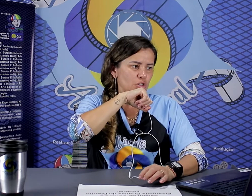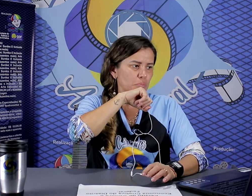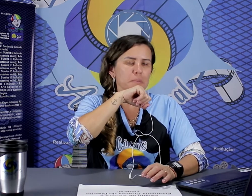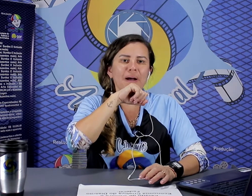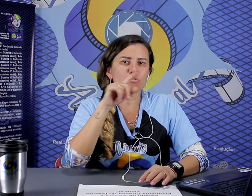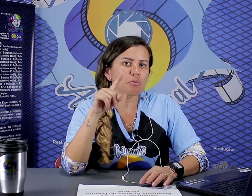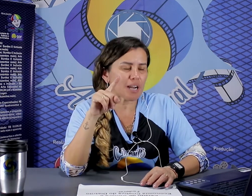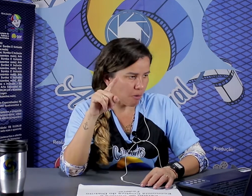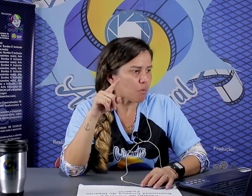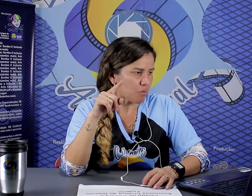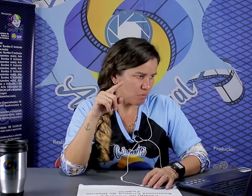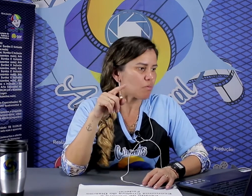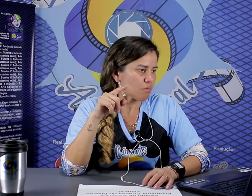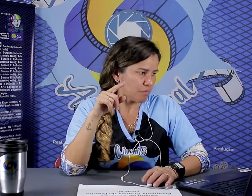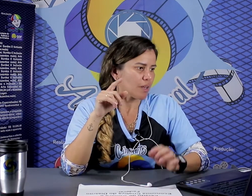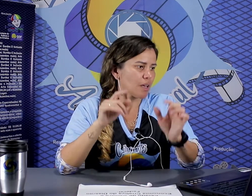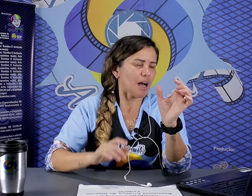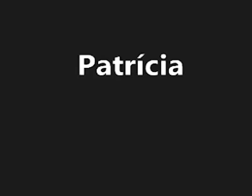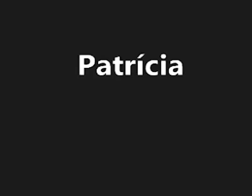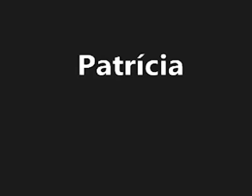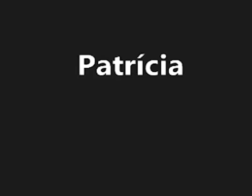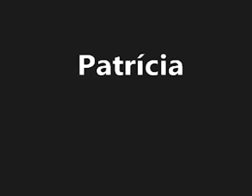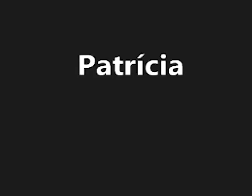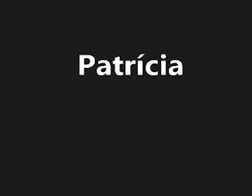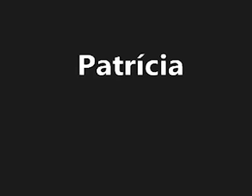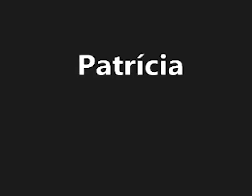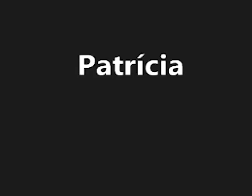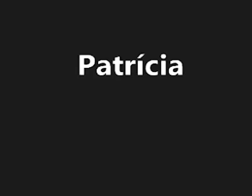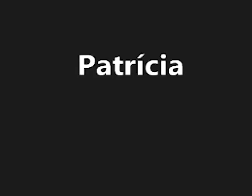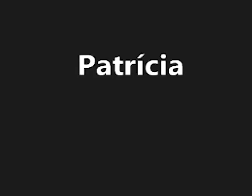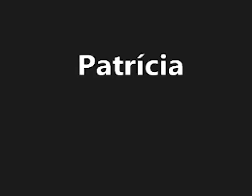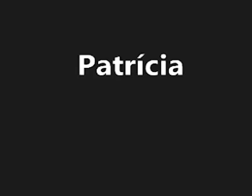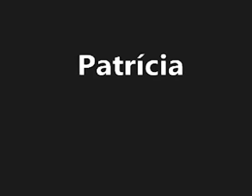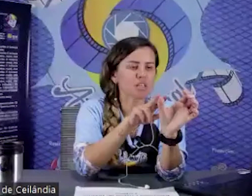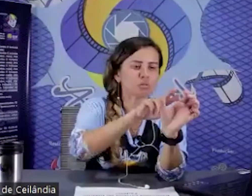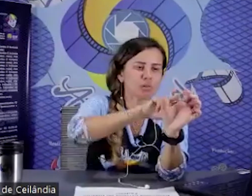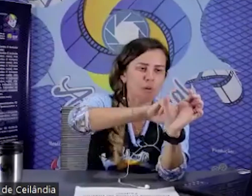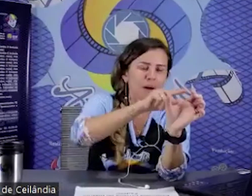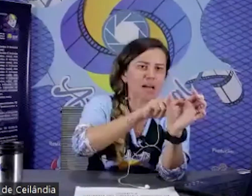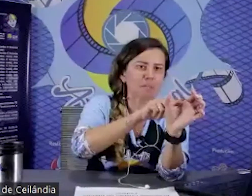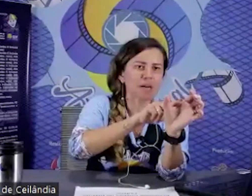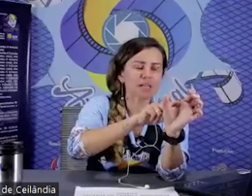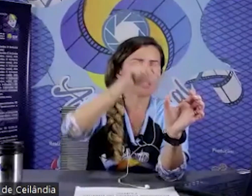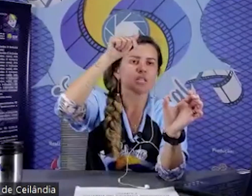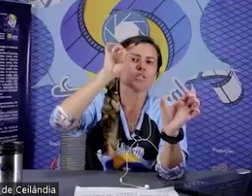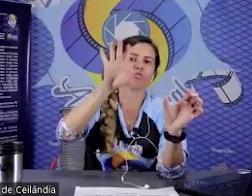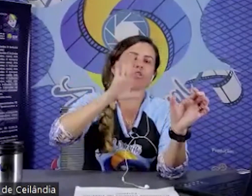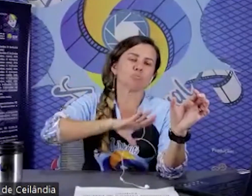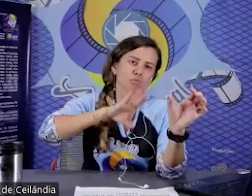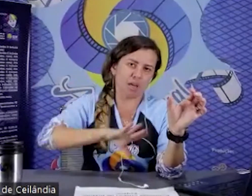põe pais no plural. A palavra pais no plural, se referindo ao pai e à mãe, só no